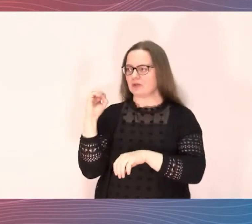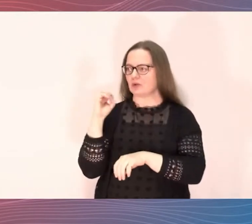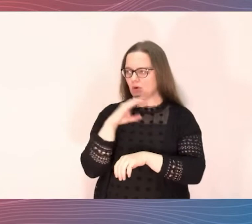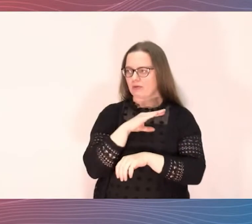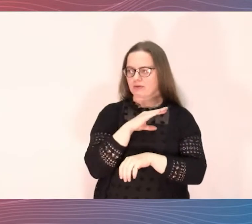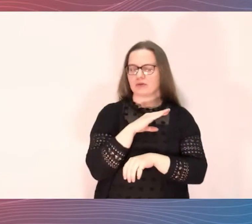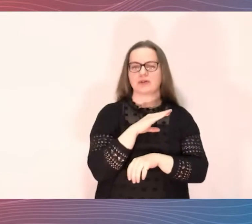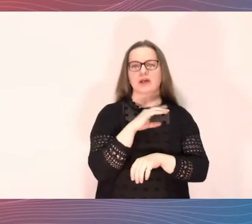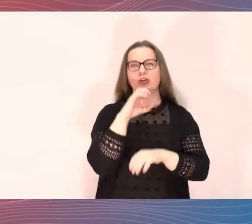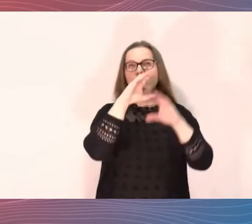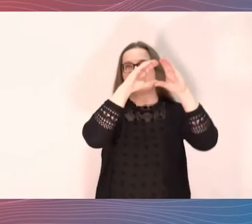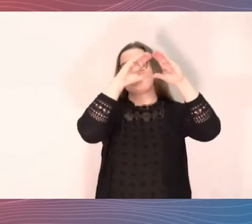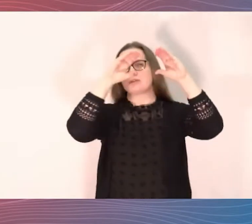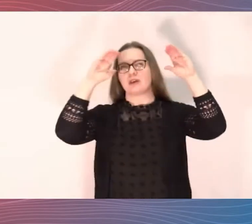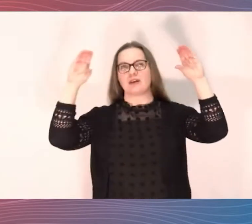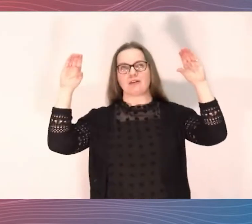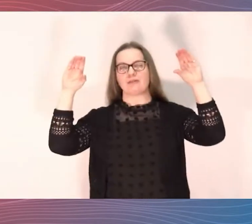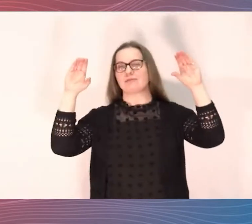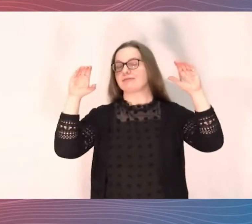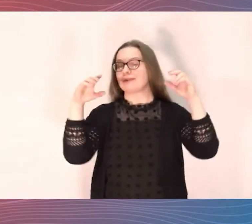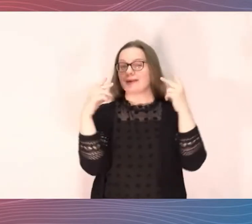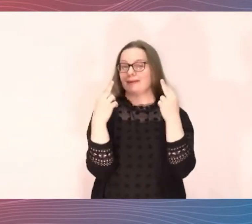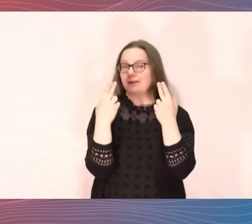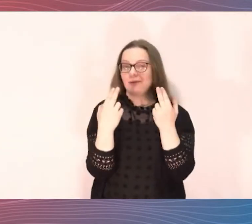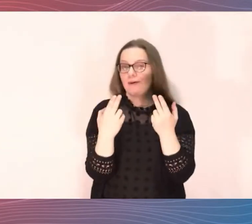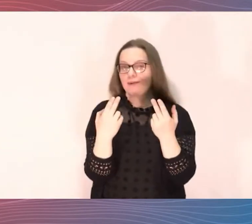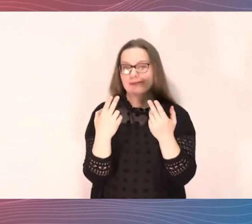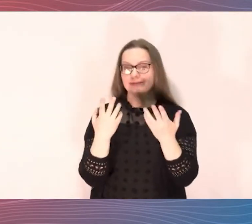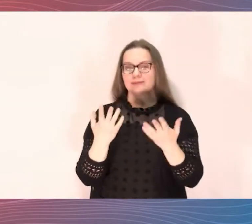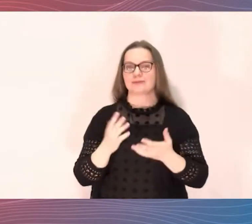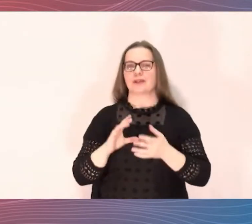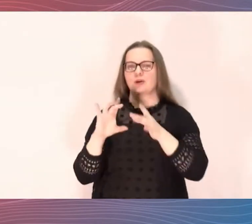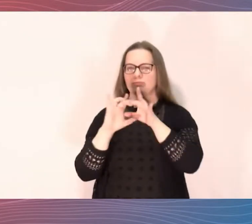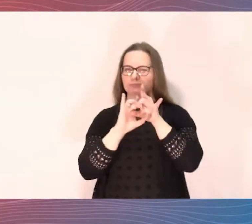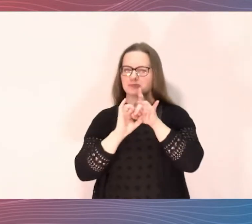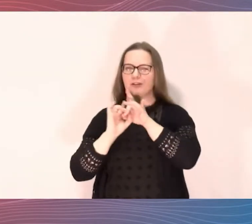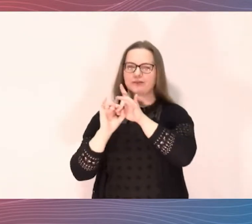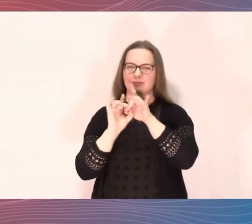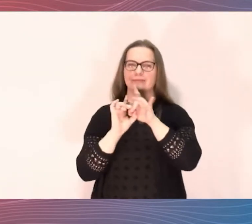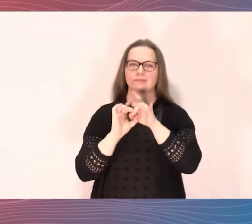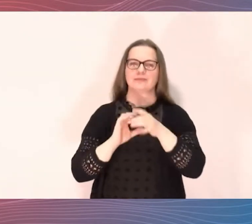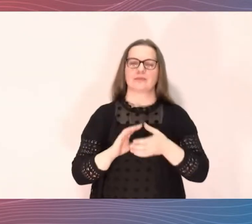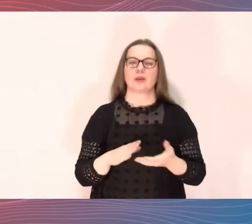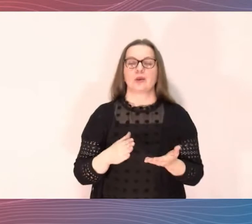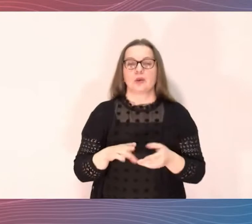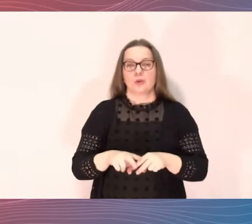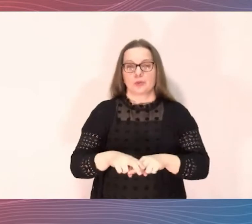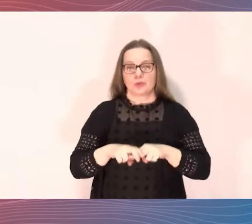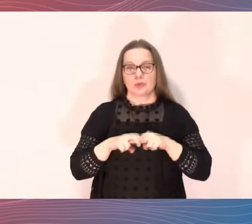Por isso, irmãos, precisamos ter o pleno conhecimento. Vamos voltar lá. Efésios.